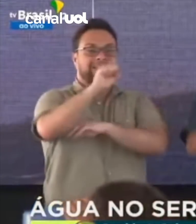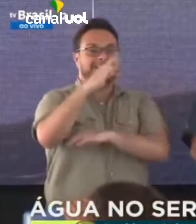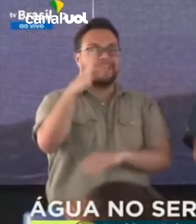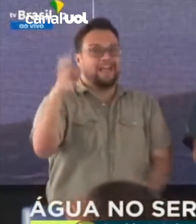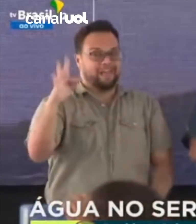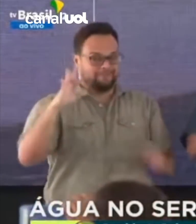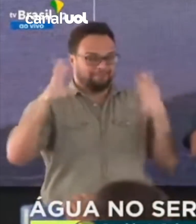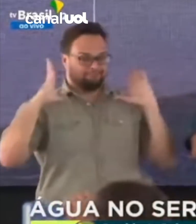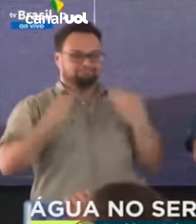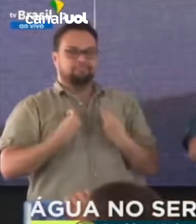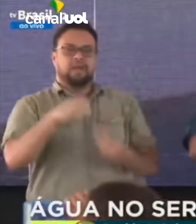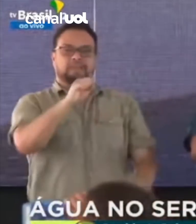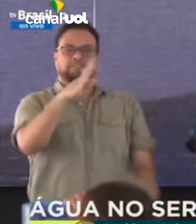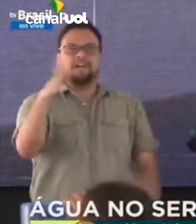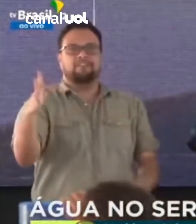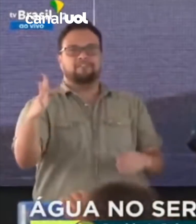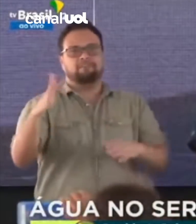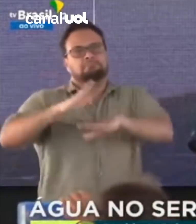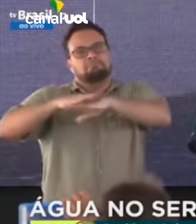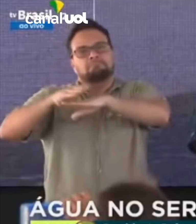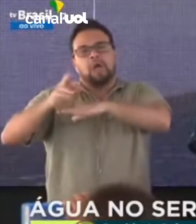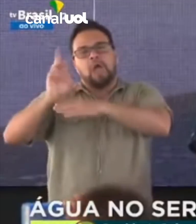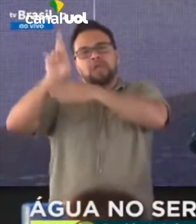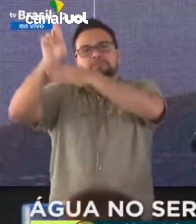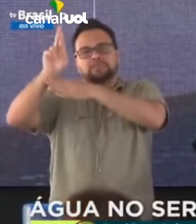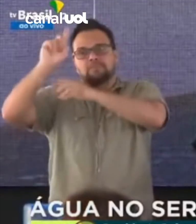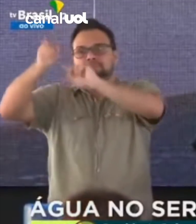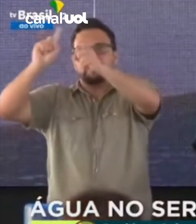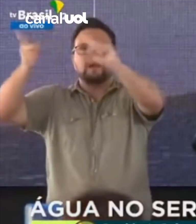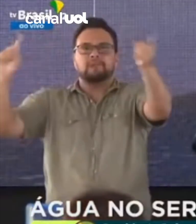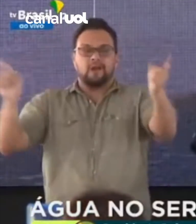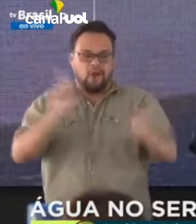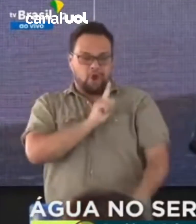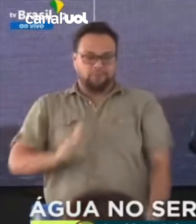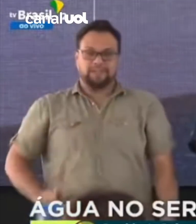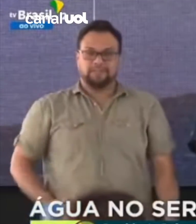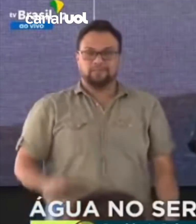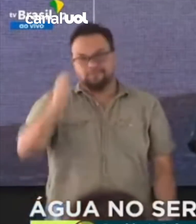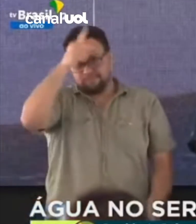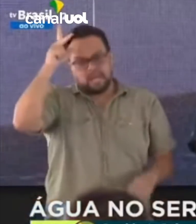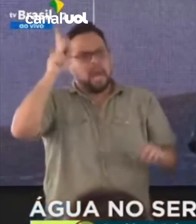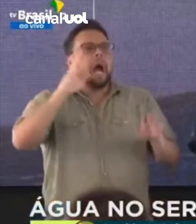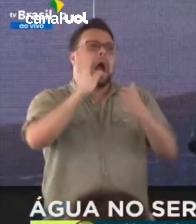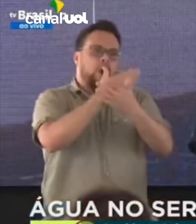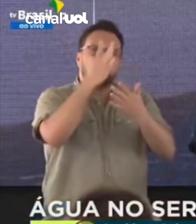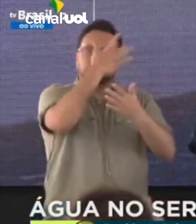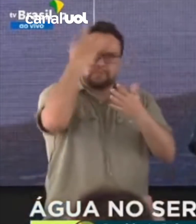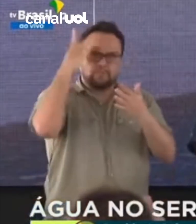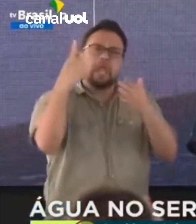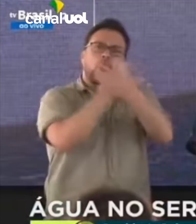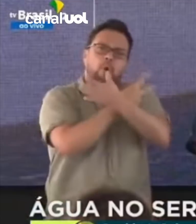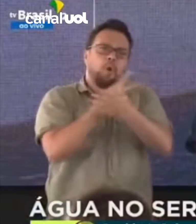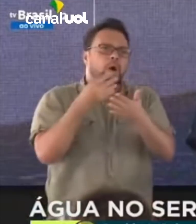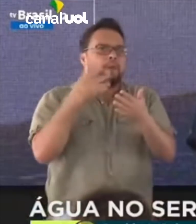Tribunal Federal, foram para governadores e prefeitos. Tudo bem, muitos erraram na tentativa de fazer a coisa